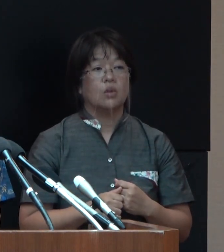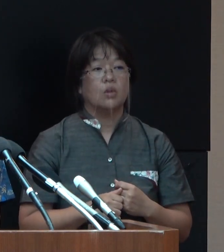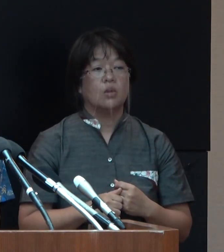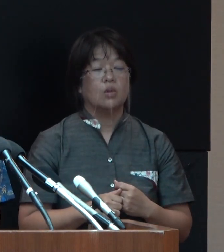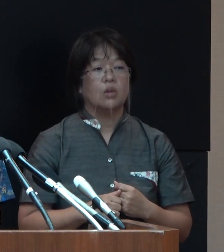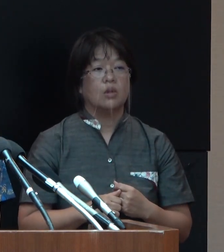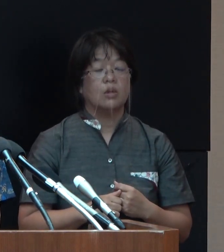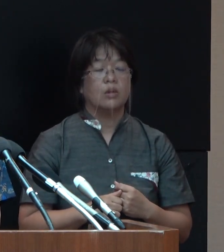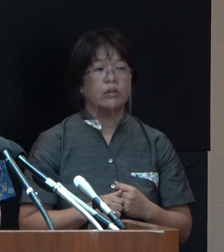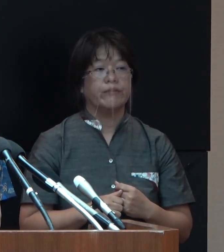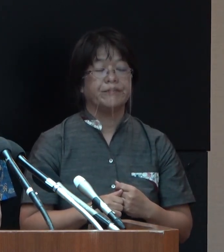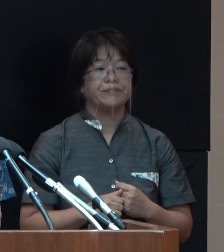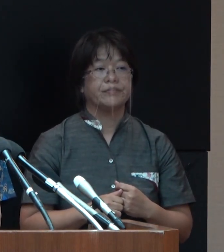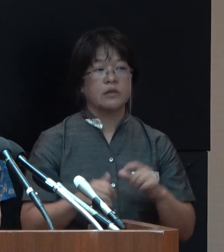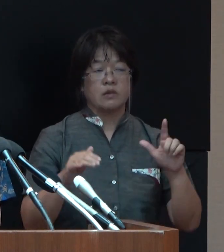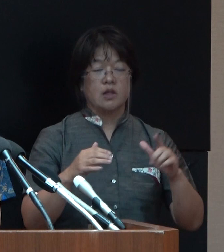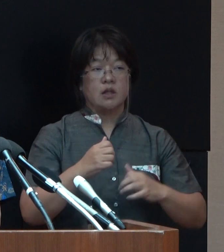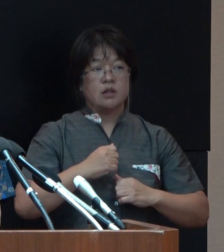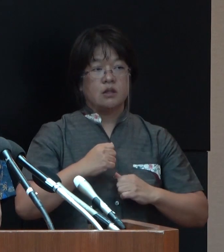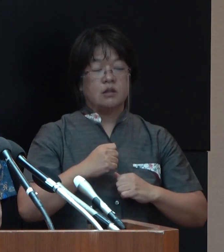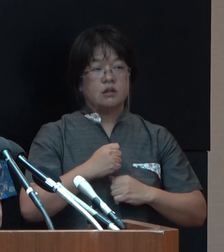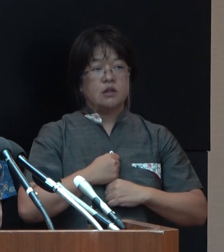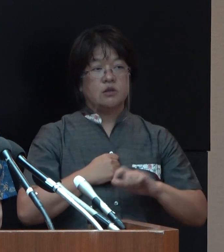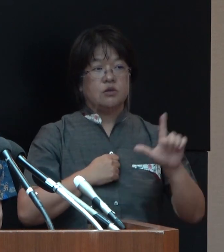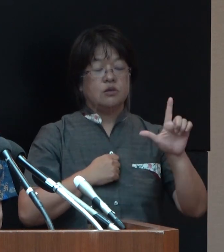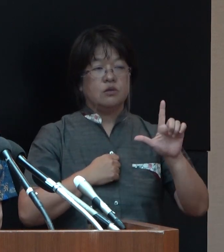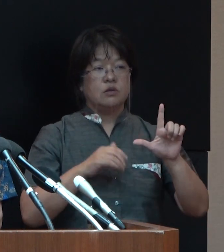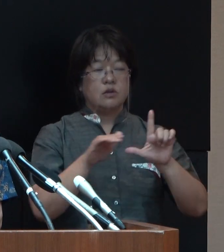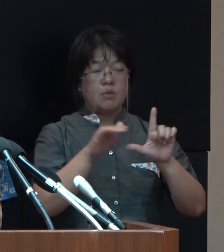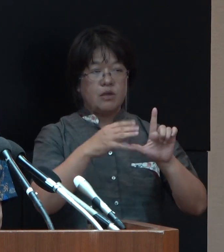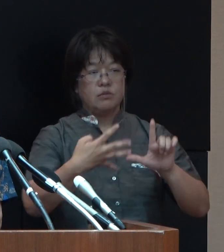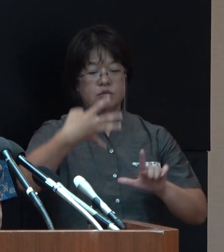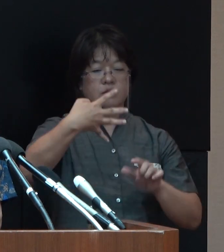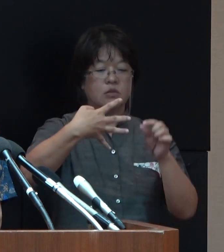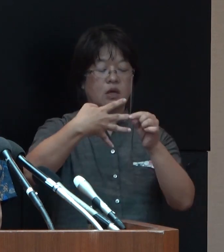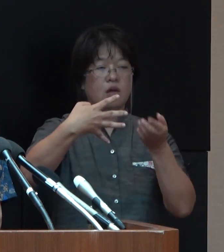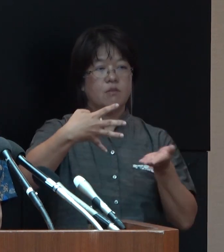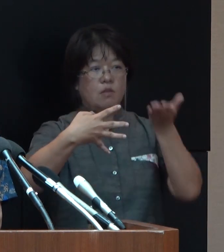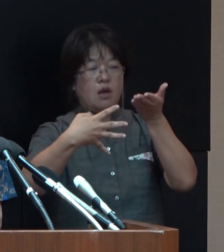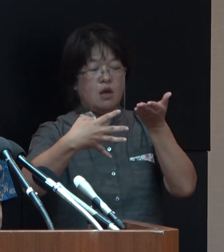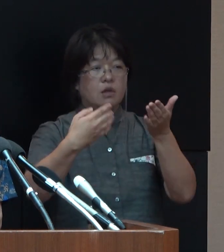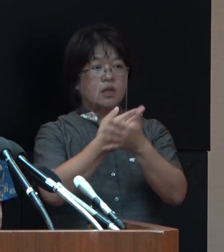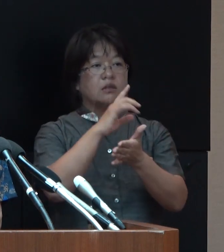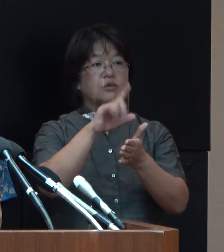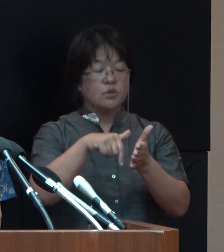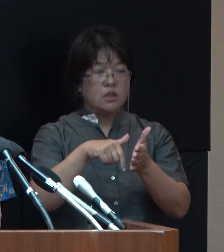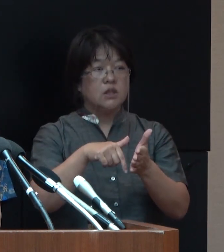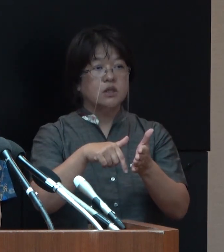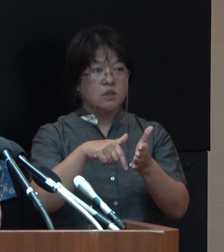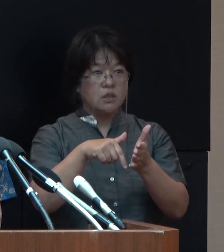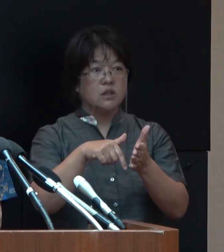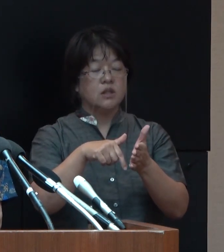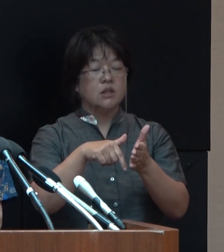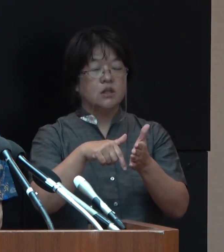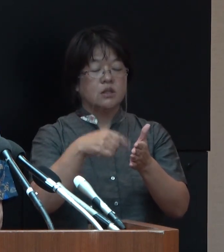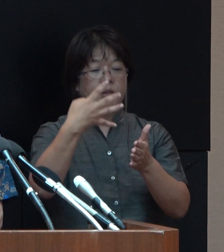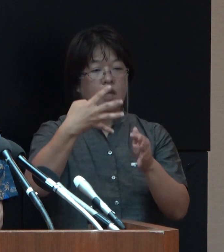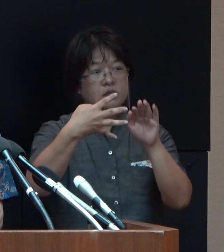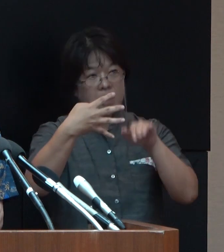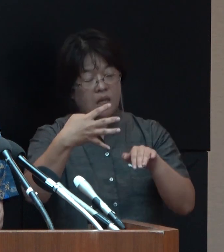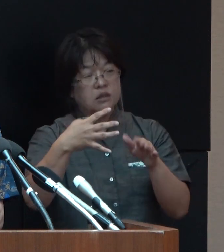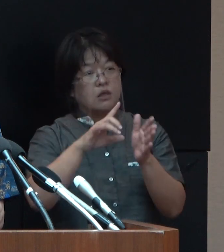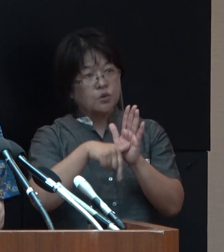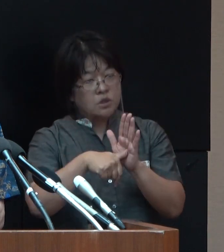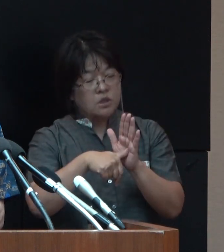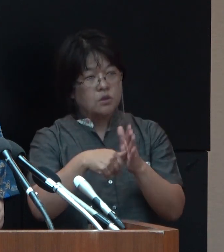警戒レベルが第3段階が継続した場合は延長されるのか、それともどのレベルまで引き下がったら終了するのか、その